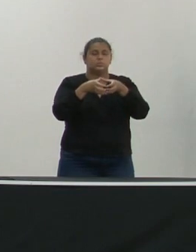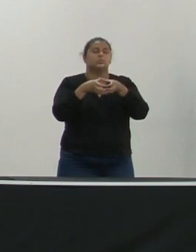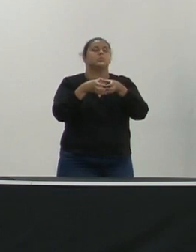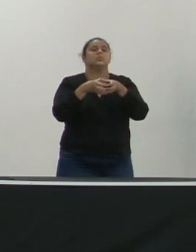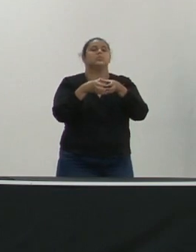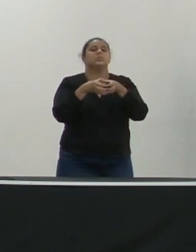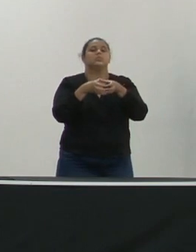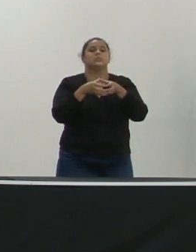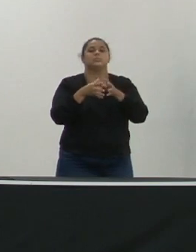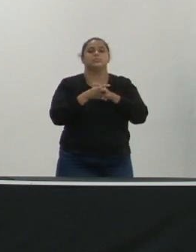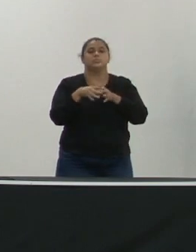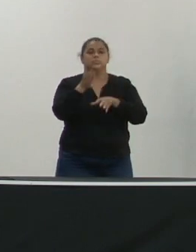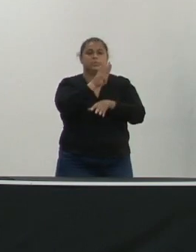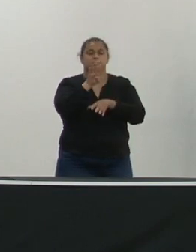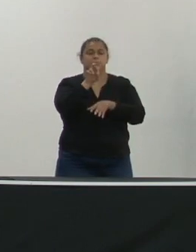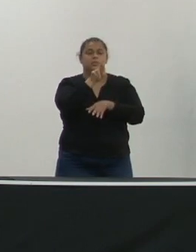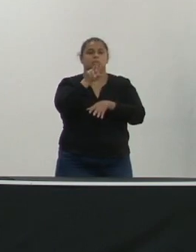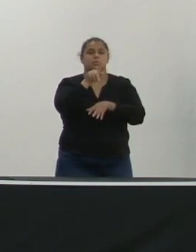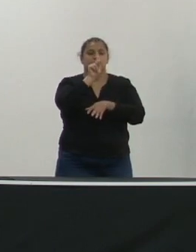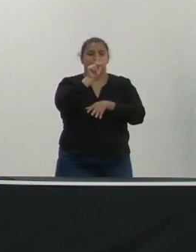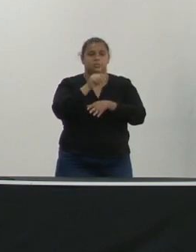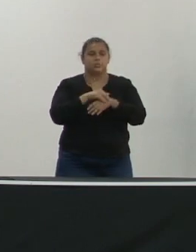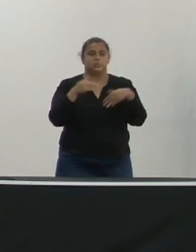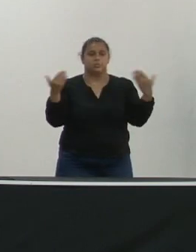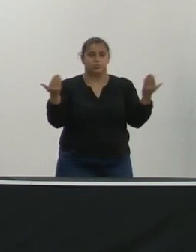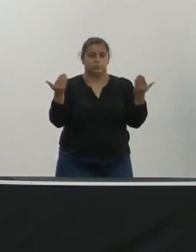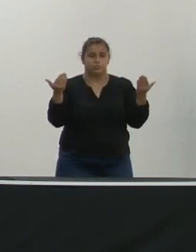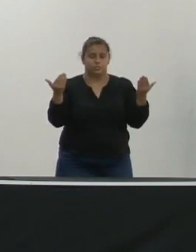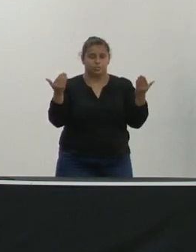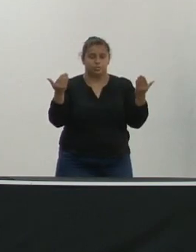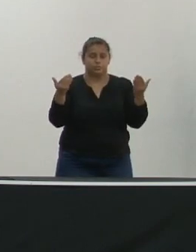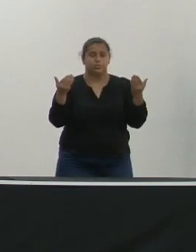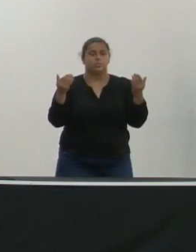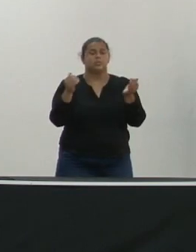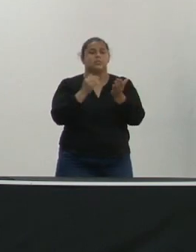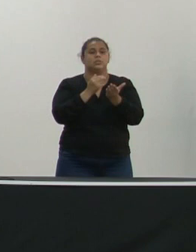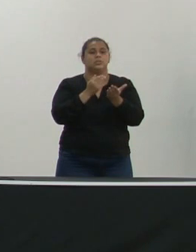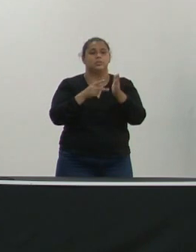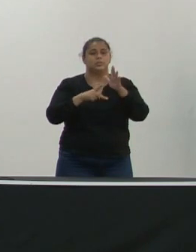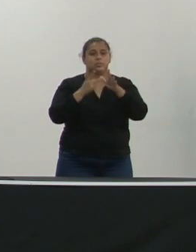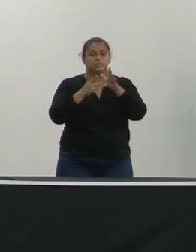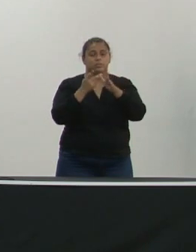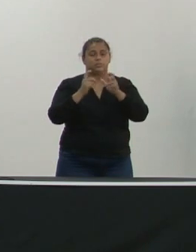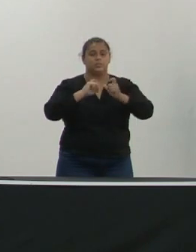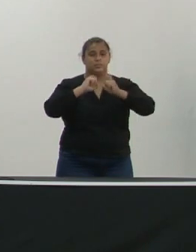da BRK. Hoje nós estamos abrindo a segunda sessão de oitiva,